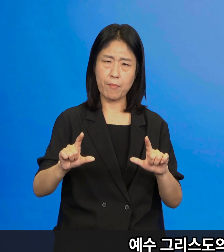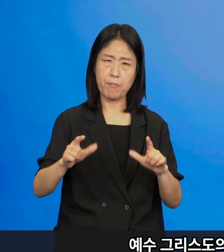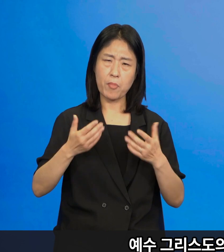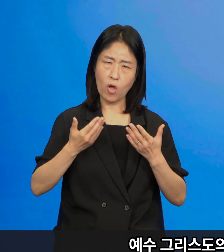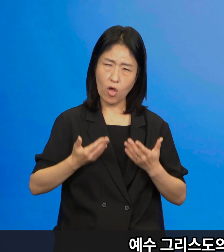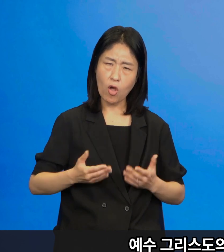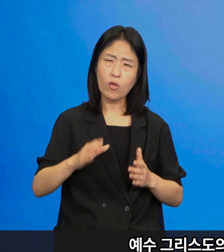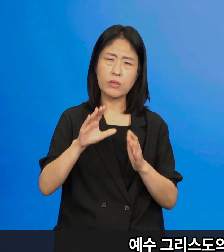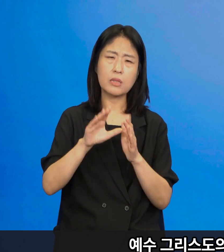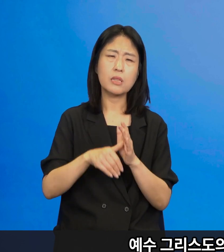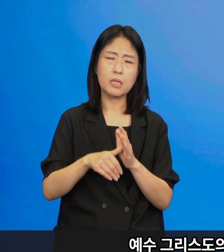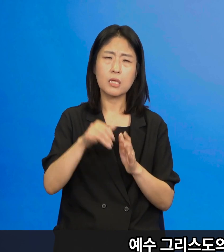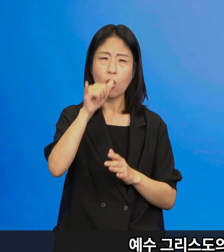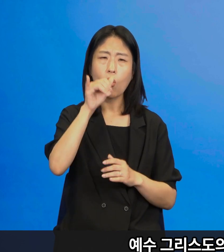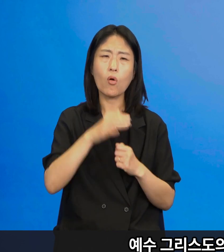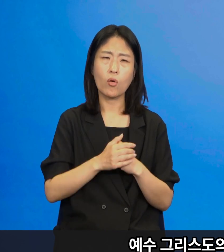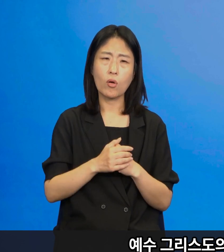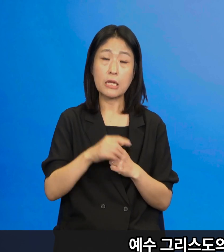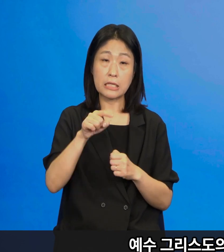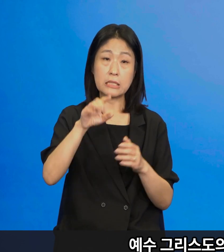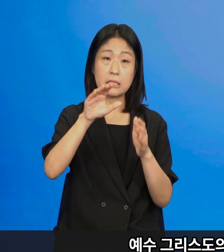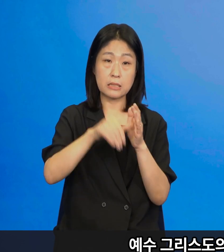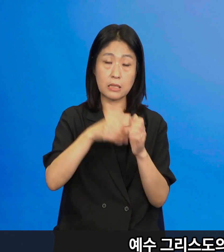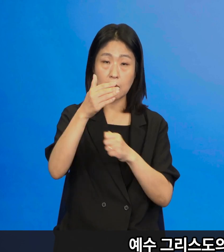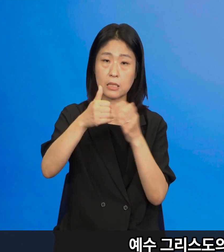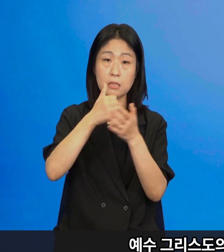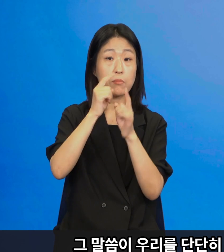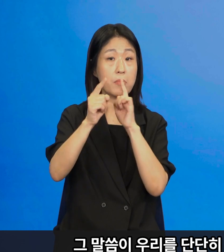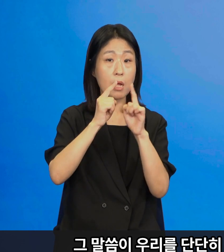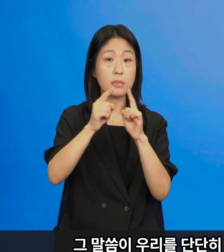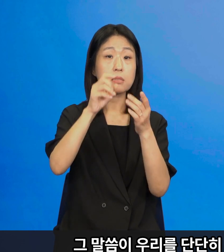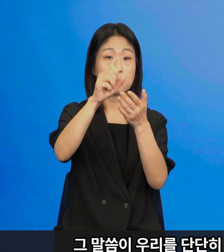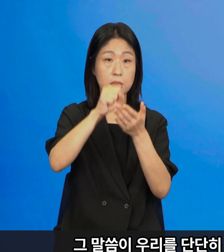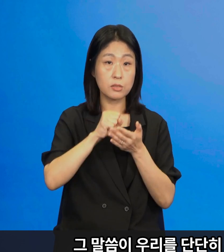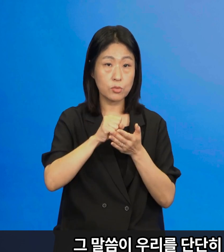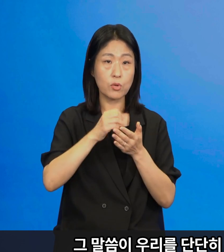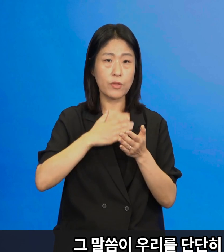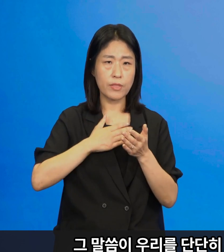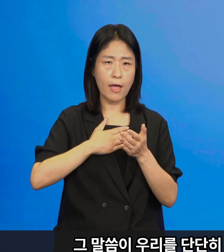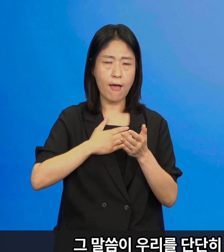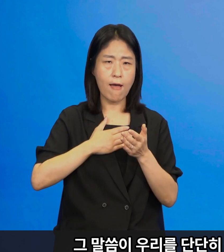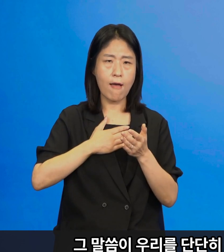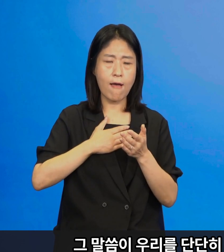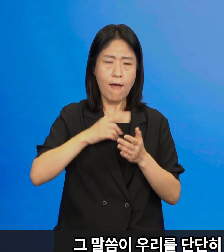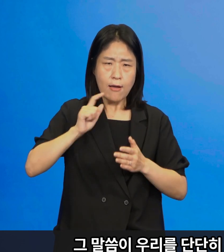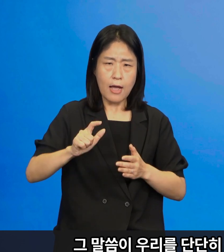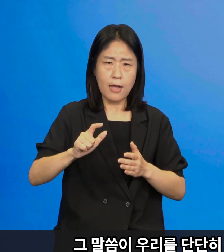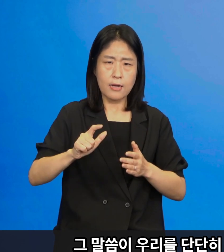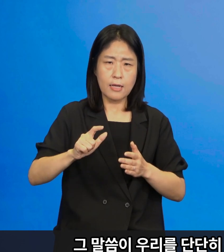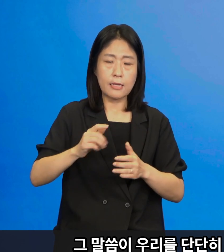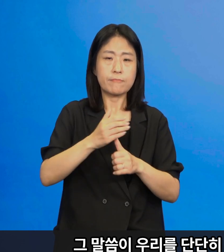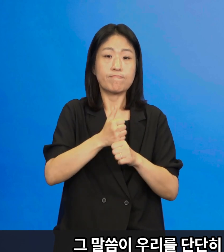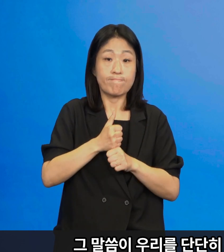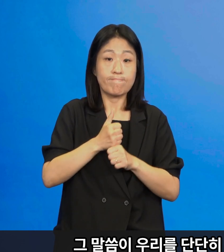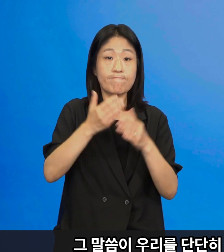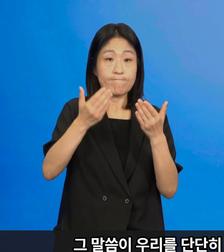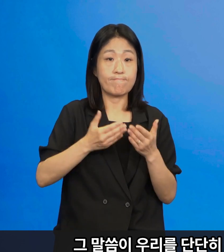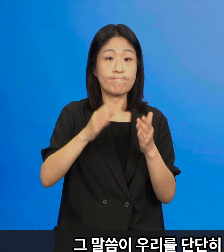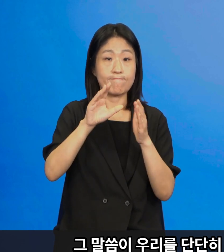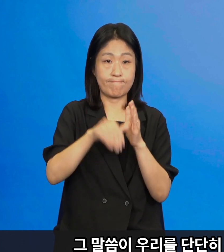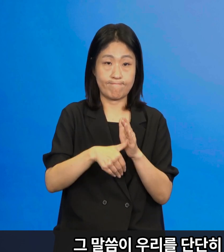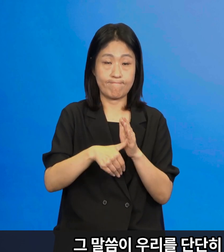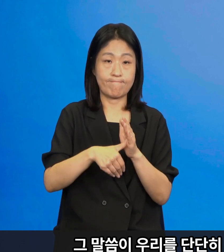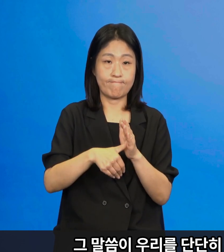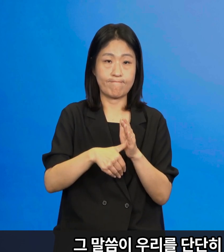거예요. 예수 그리스도의 말씀, 하나님의 말씀, 그 말씀이 우리를 단단히 딱 붙들어주면은 되는